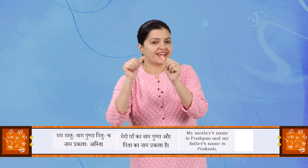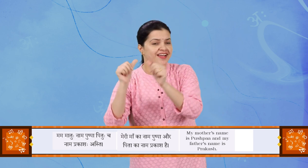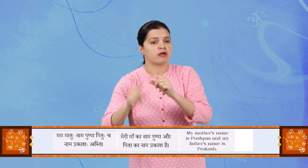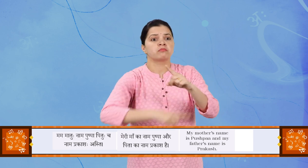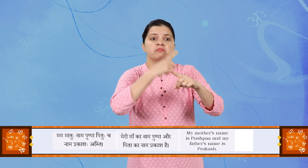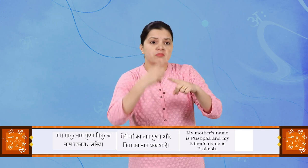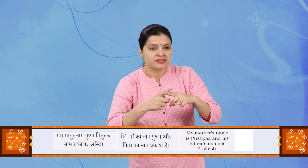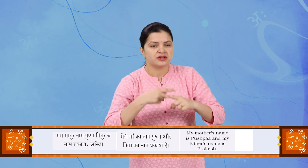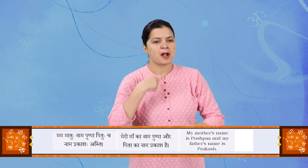जी